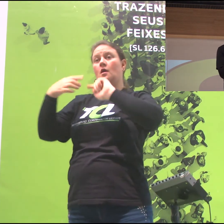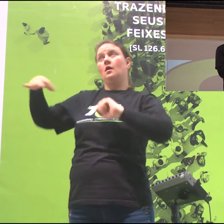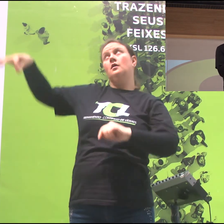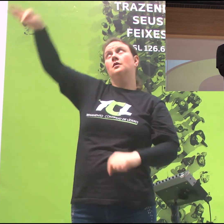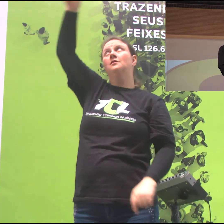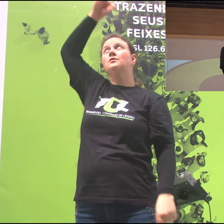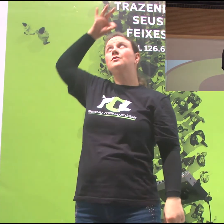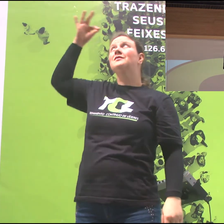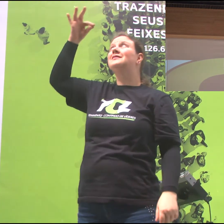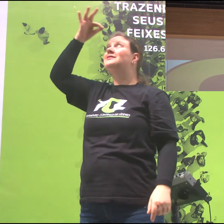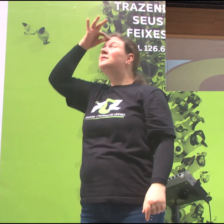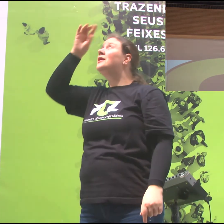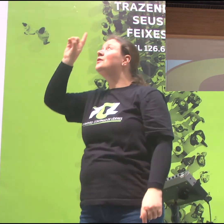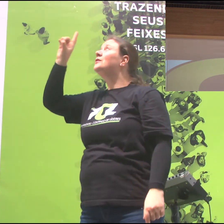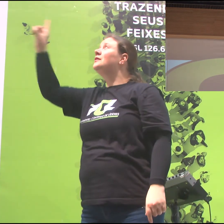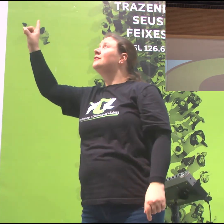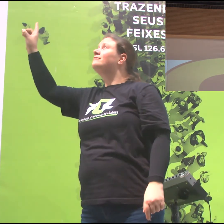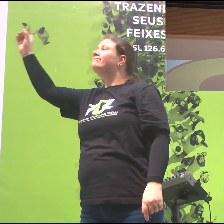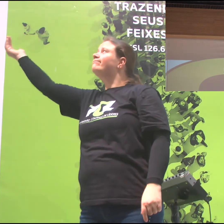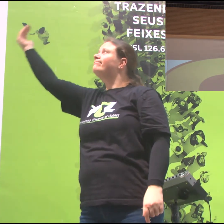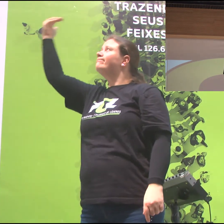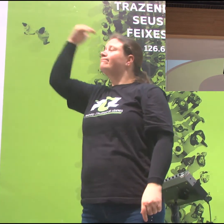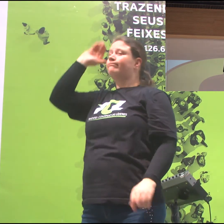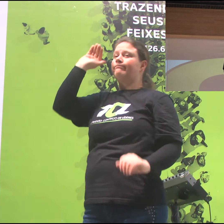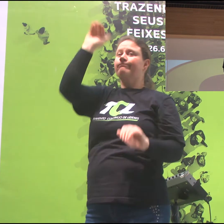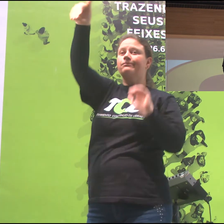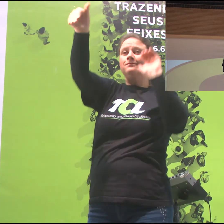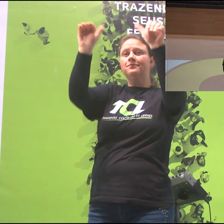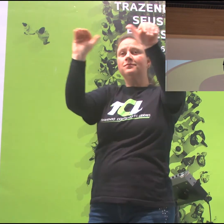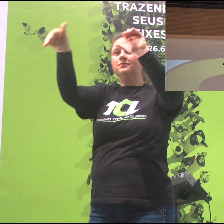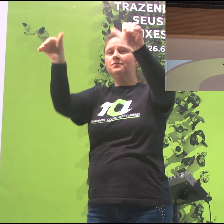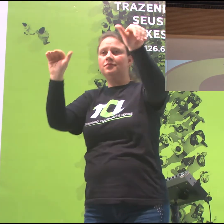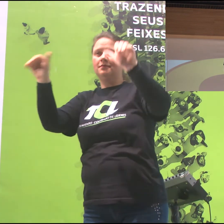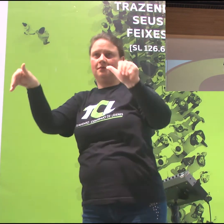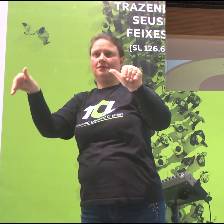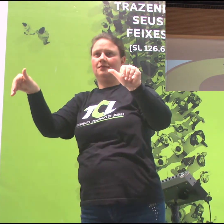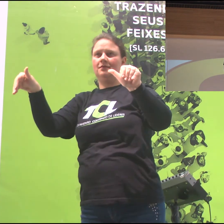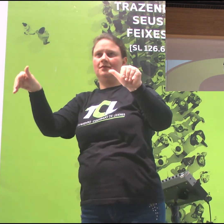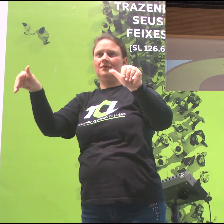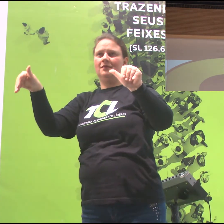do Espírito Santo em nós, para que ela aconteça.